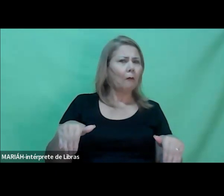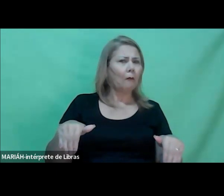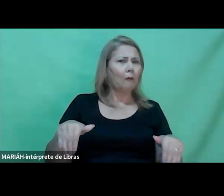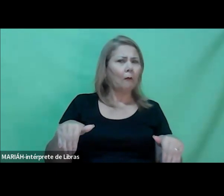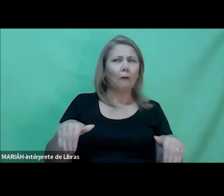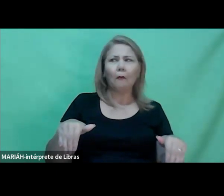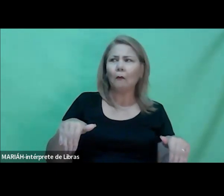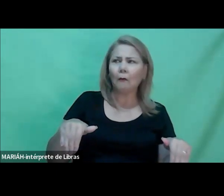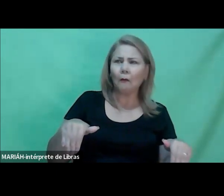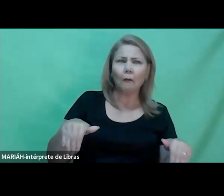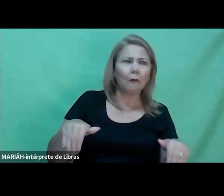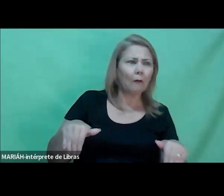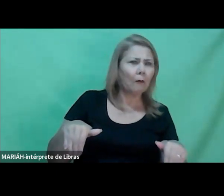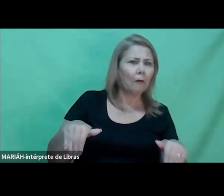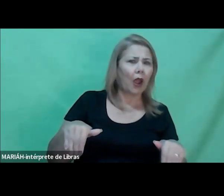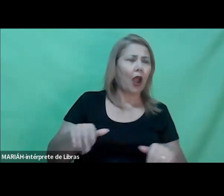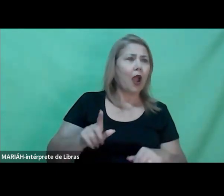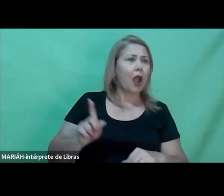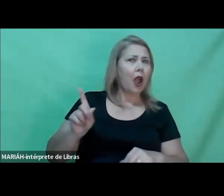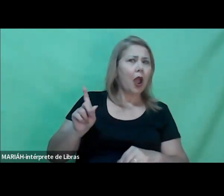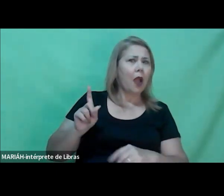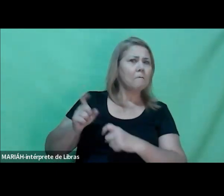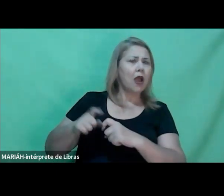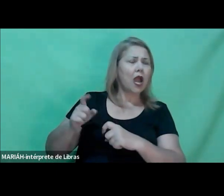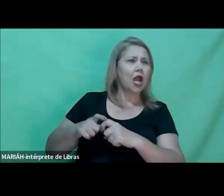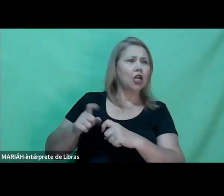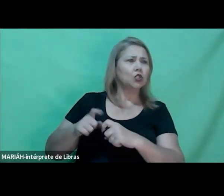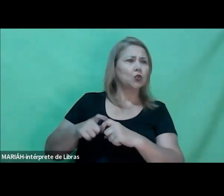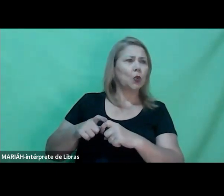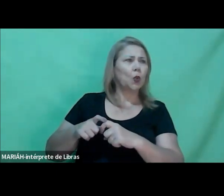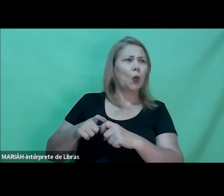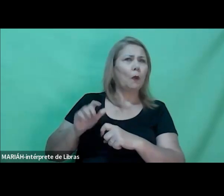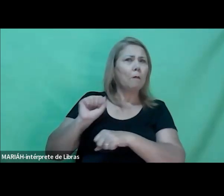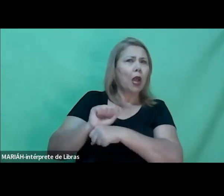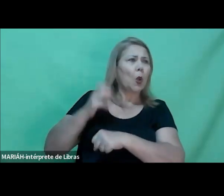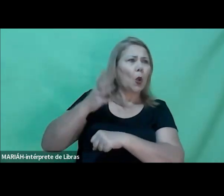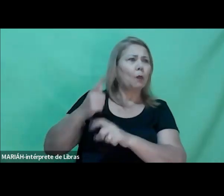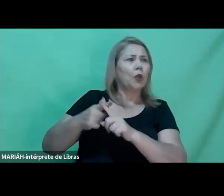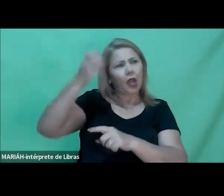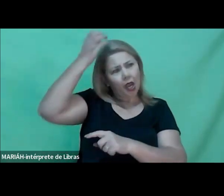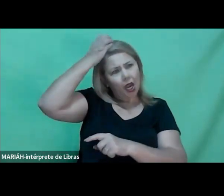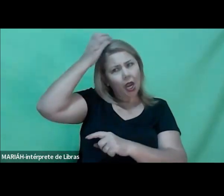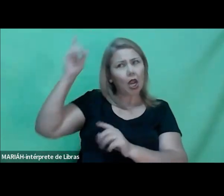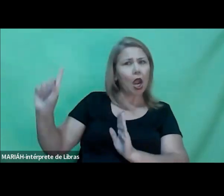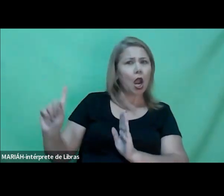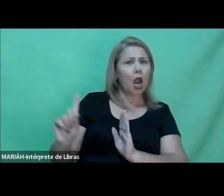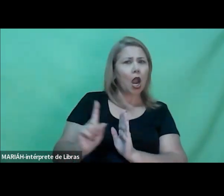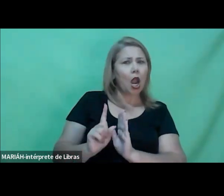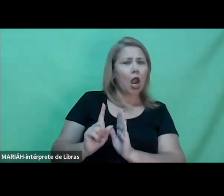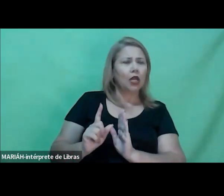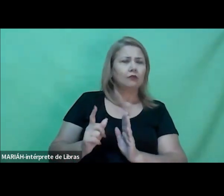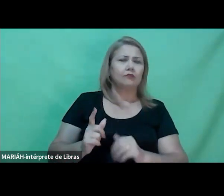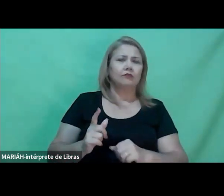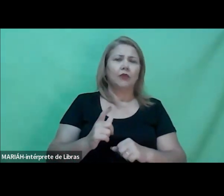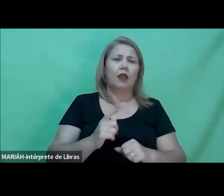médico se cayó porque la enfermera acaba de entrar eh el intérprete eh está interpretando en